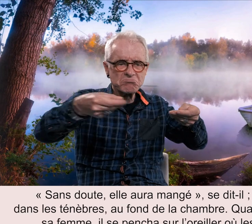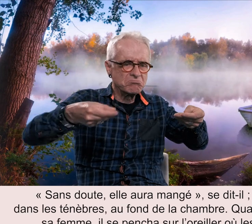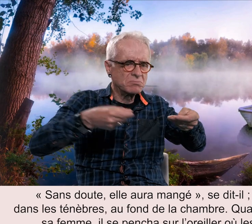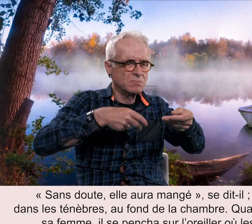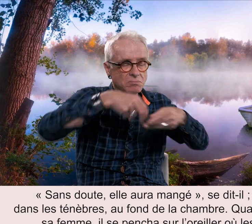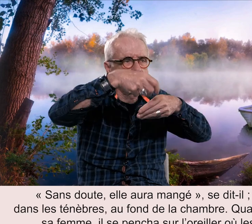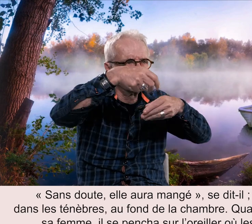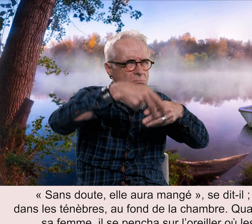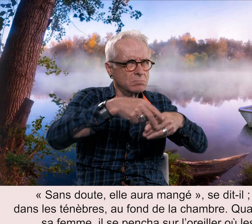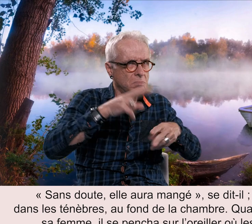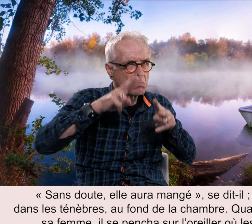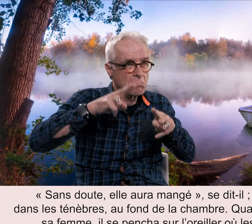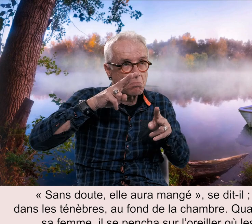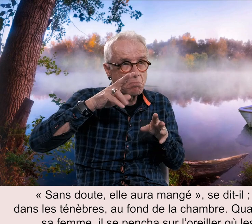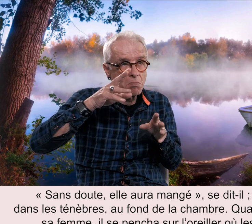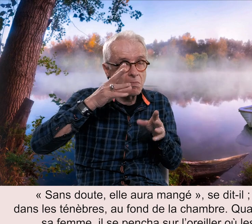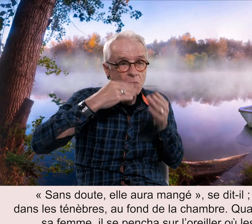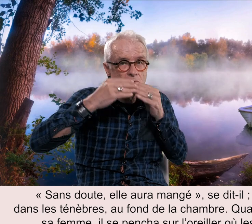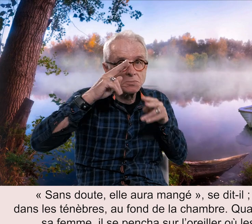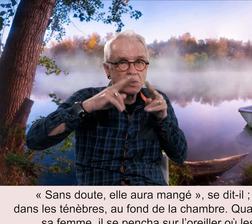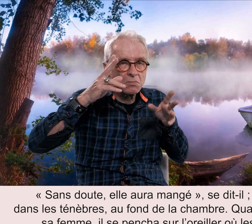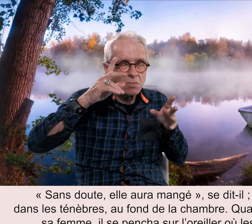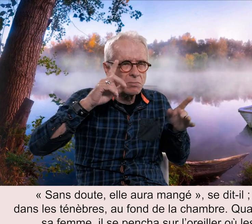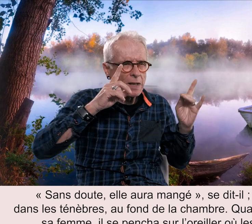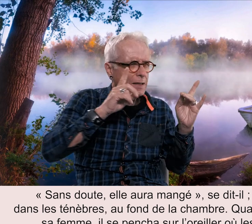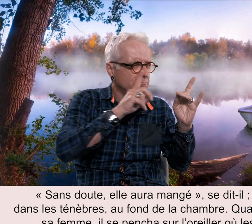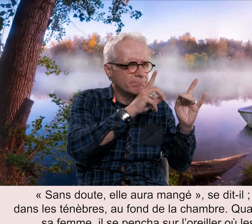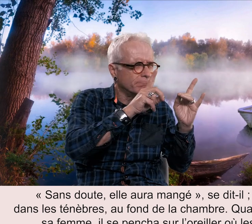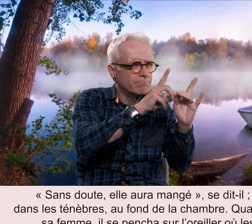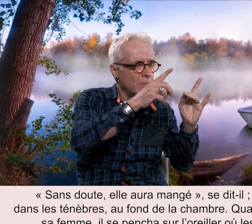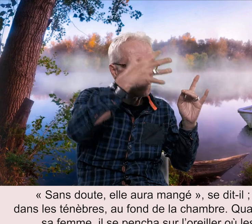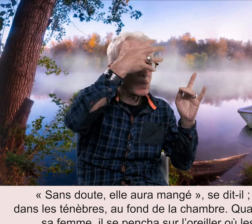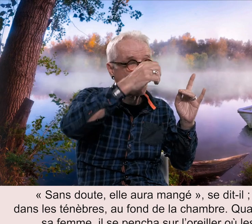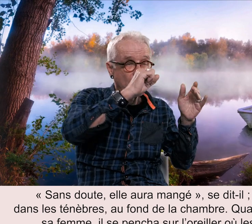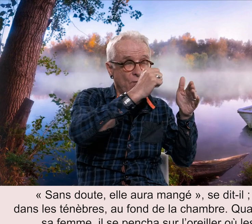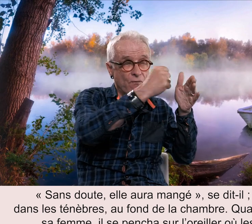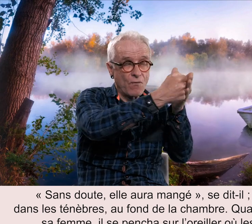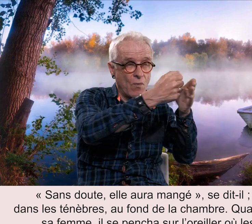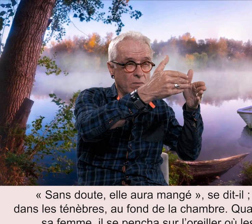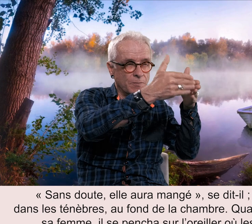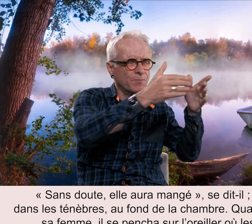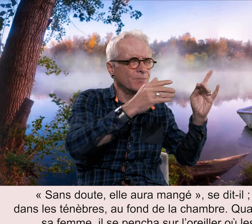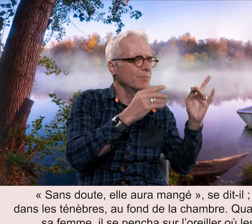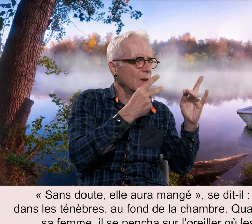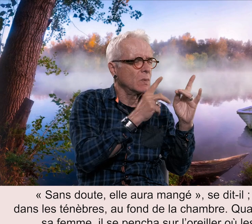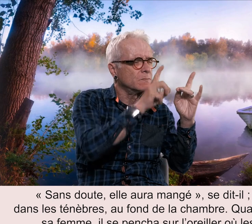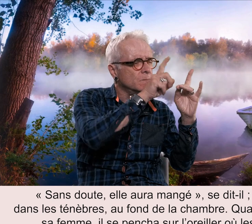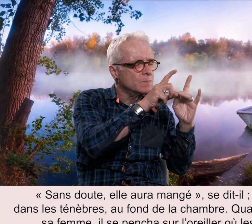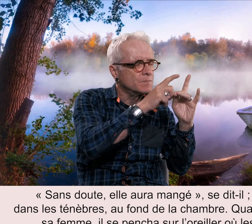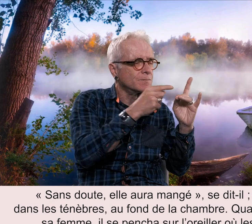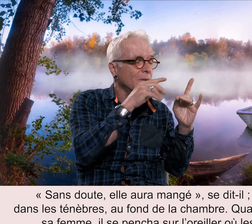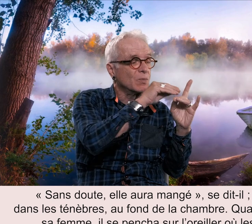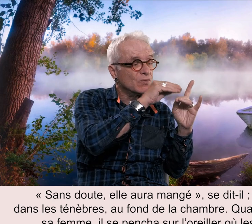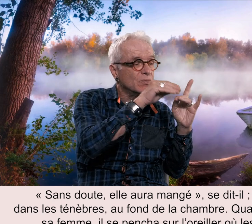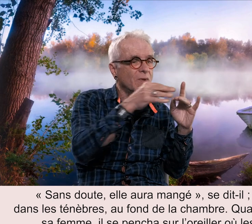elle aura mangé », se dit-il, et il avançait vers le lit, perdu dans les ténèbres au fond de la chambre. Quand il fut au bord, afin d